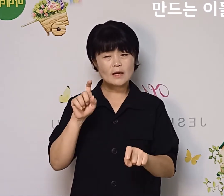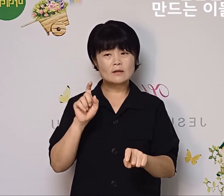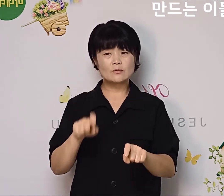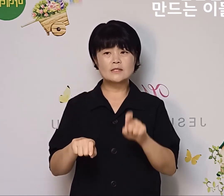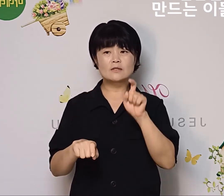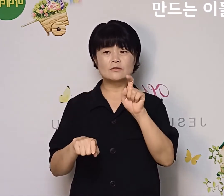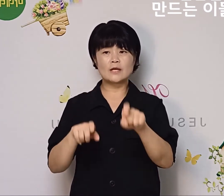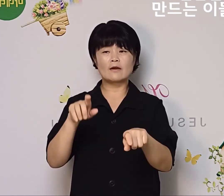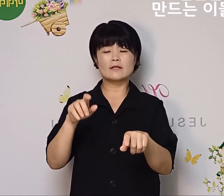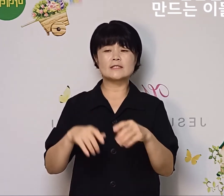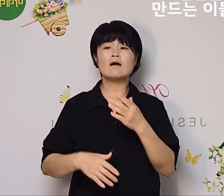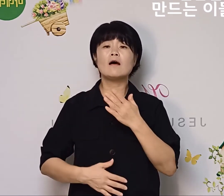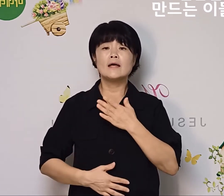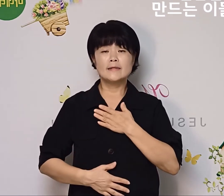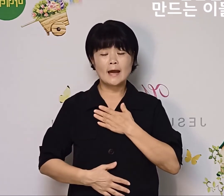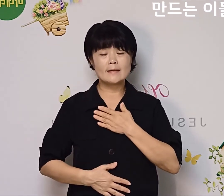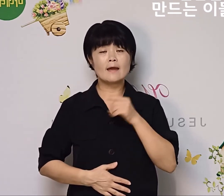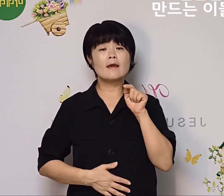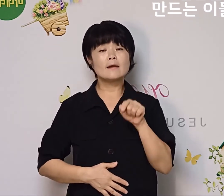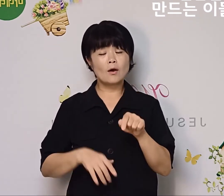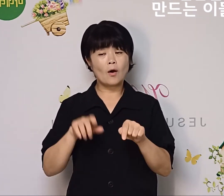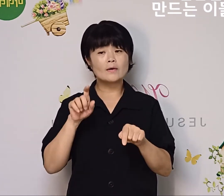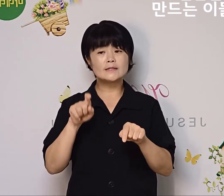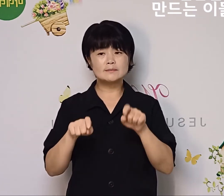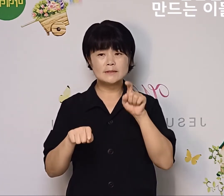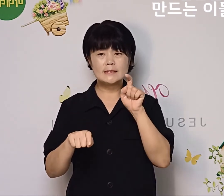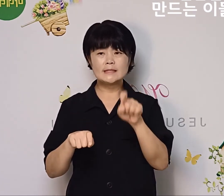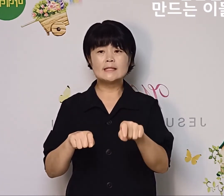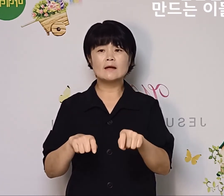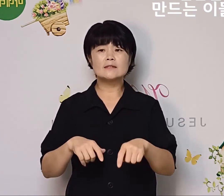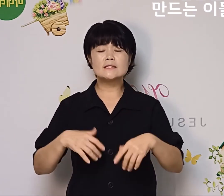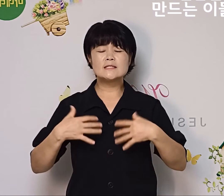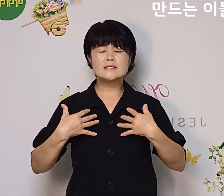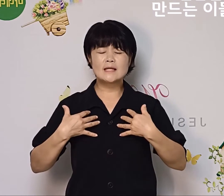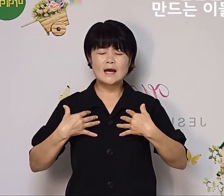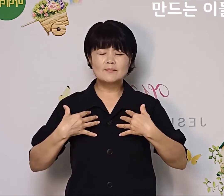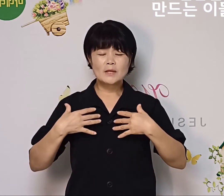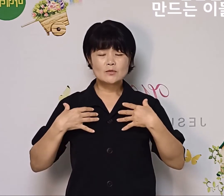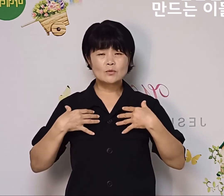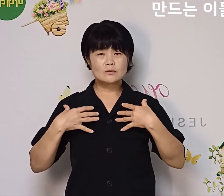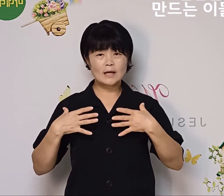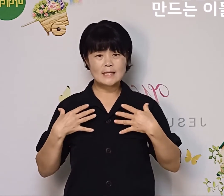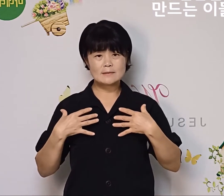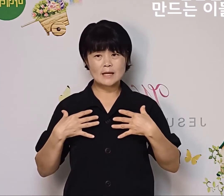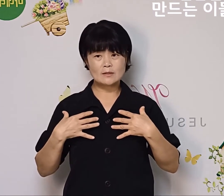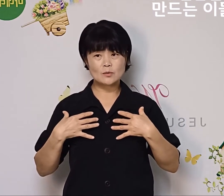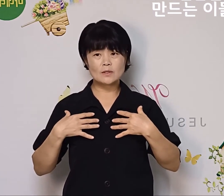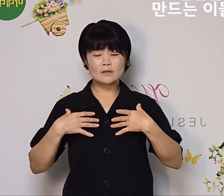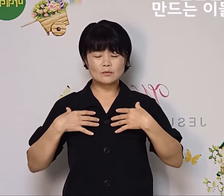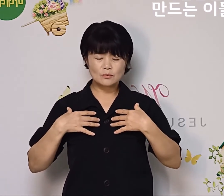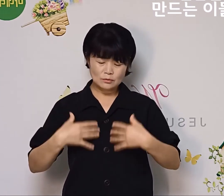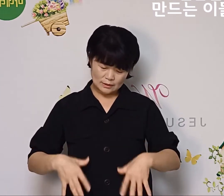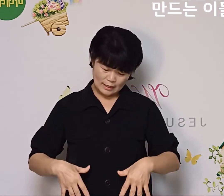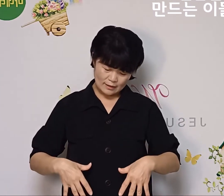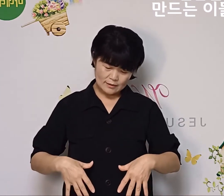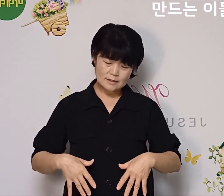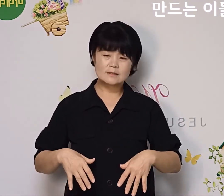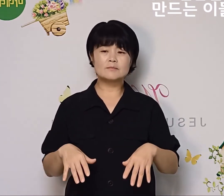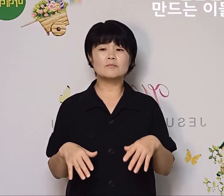손가락으로 하셔도 돼요. 그래서 나의 걸음을 지치다. 손 가슴 양손에다 놓고 다 이렇게